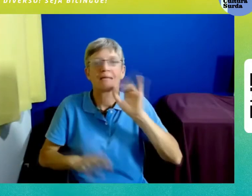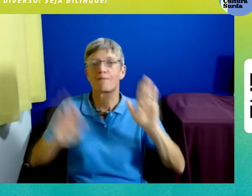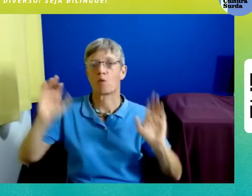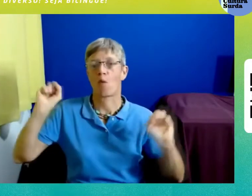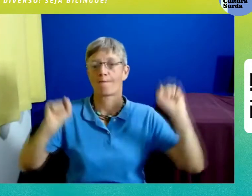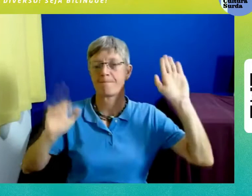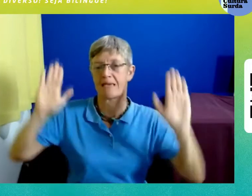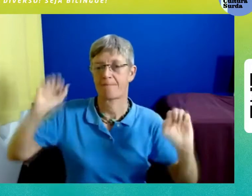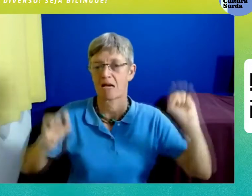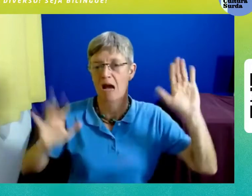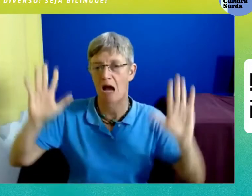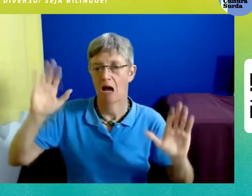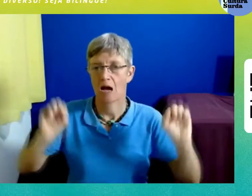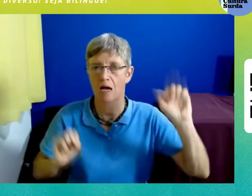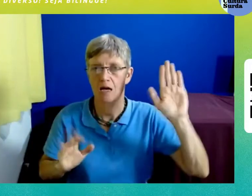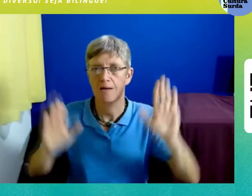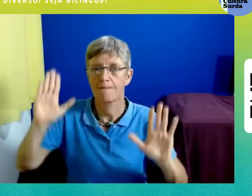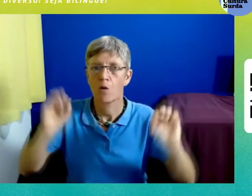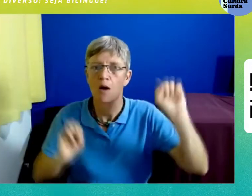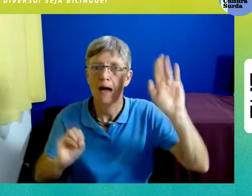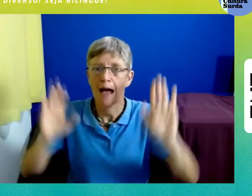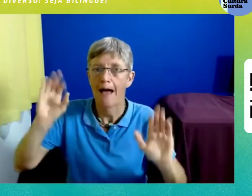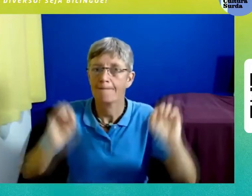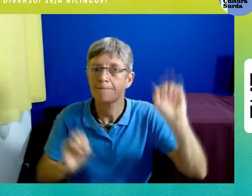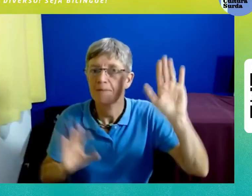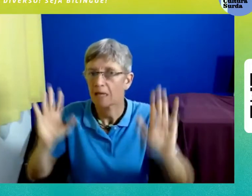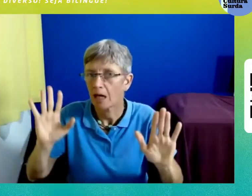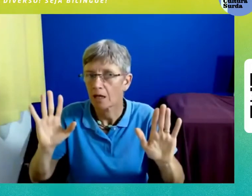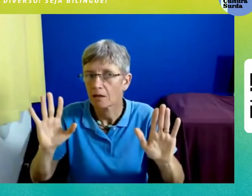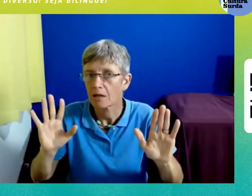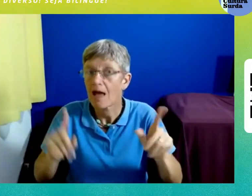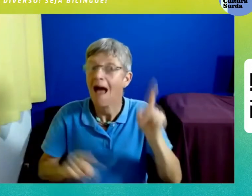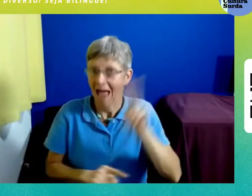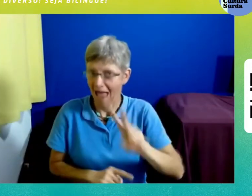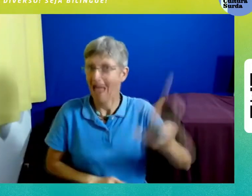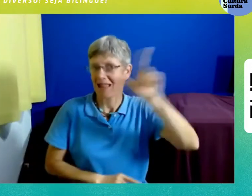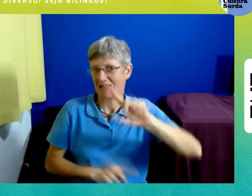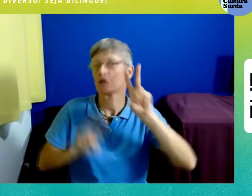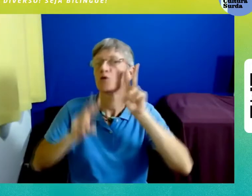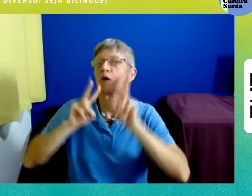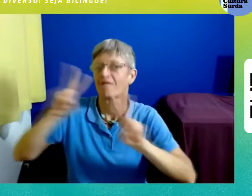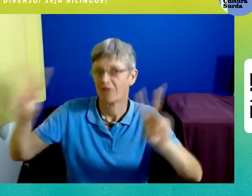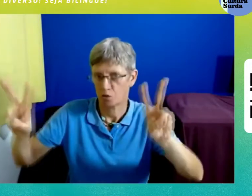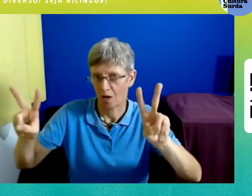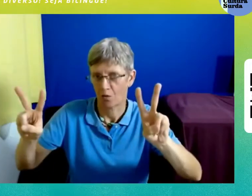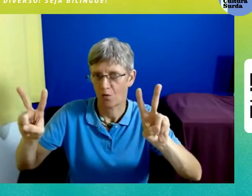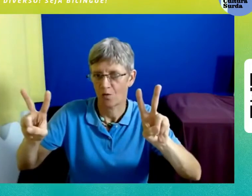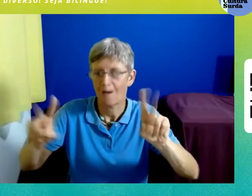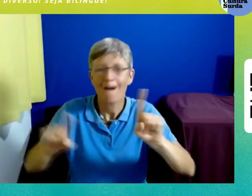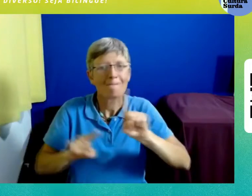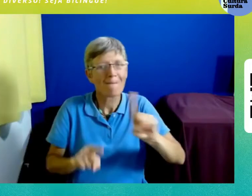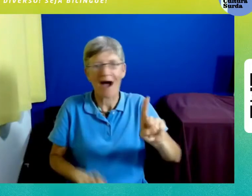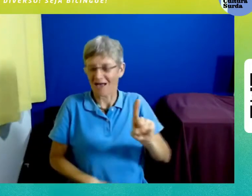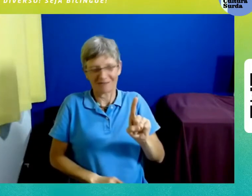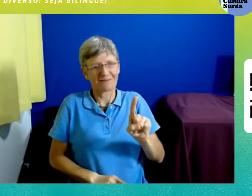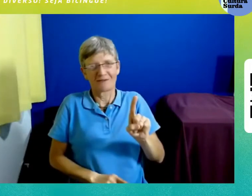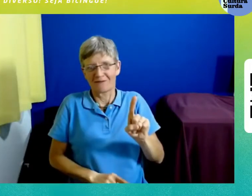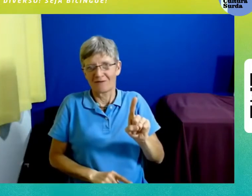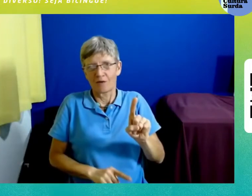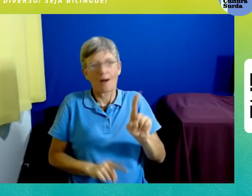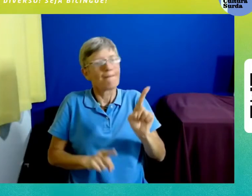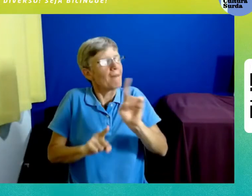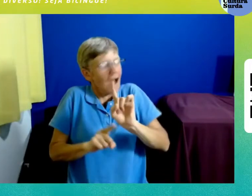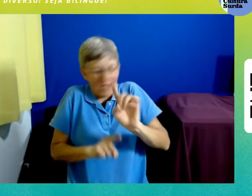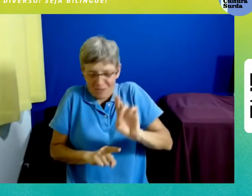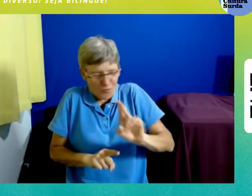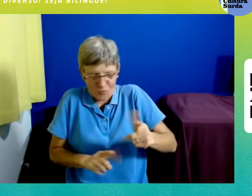Pode ser visual, por exemplo, uma mímica. A mímica é uma literatura